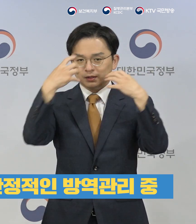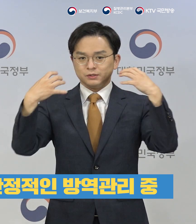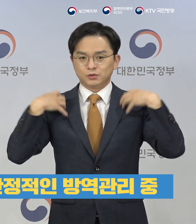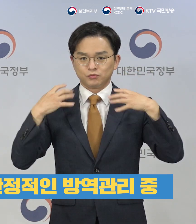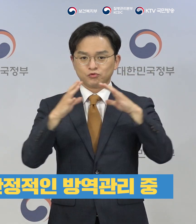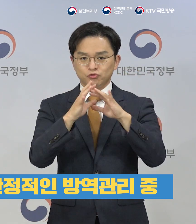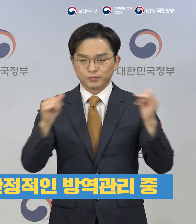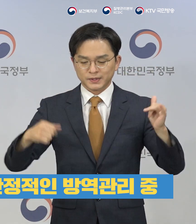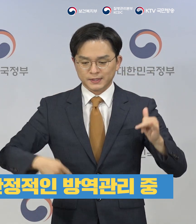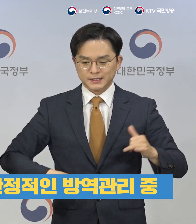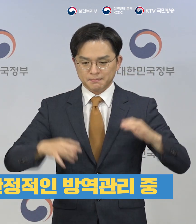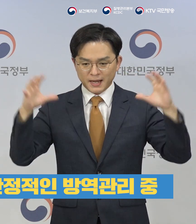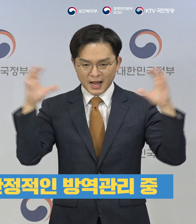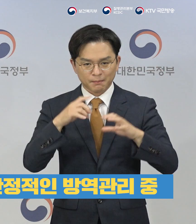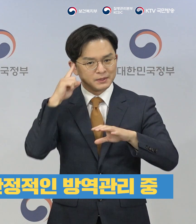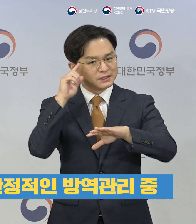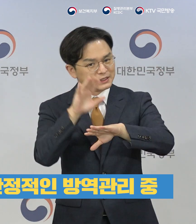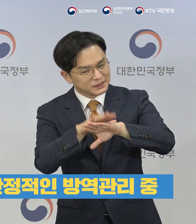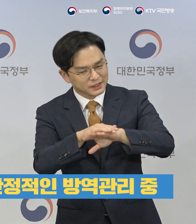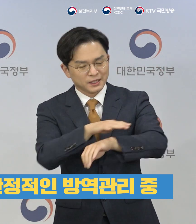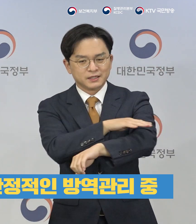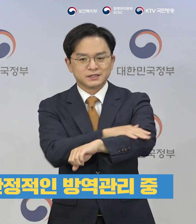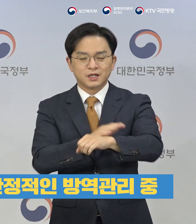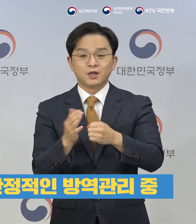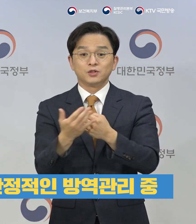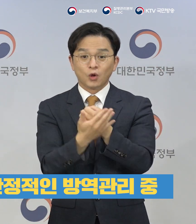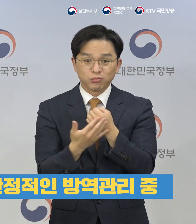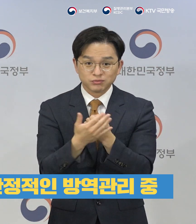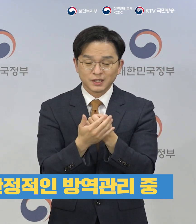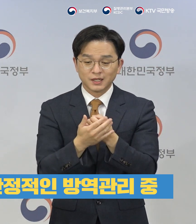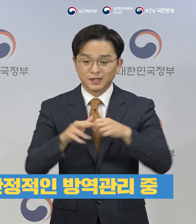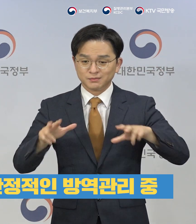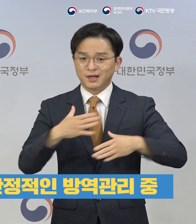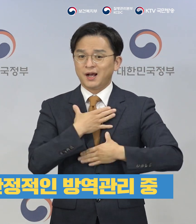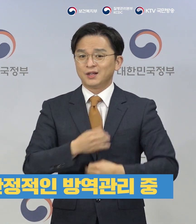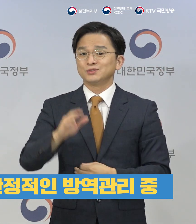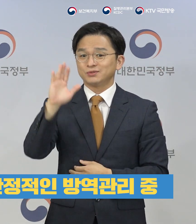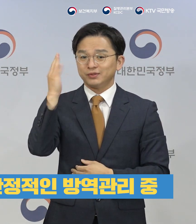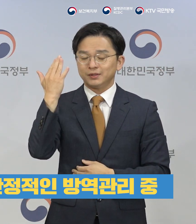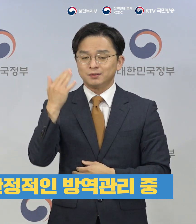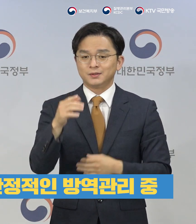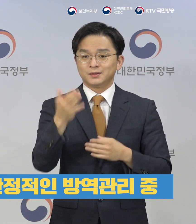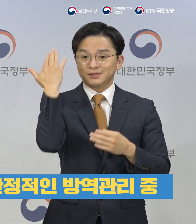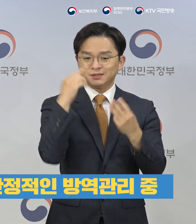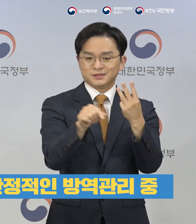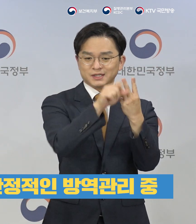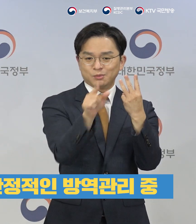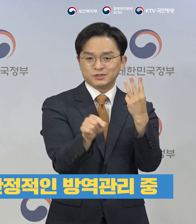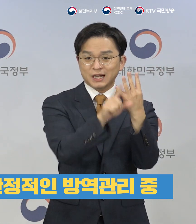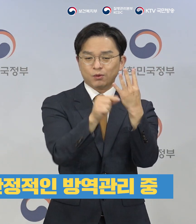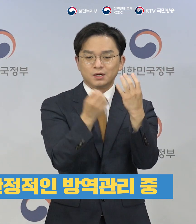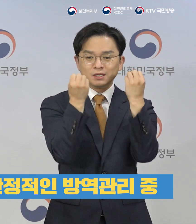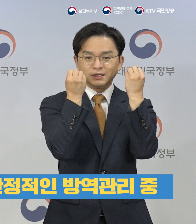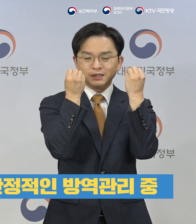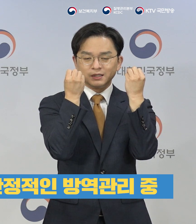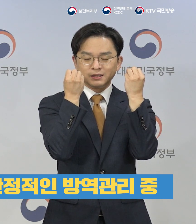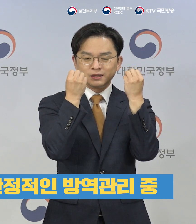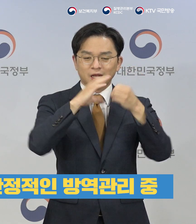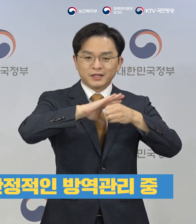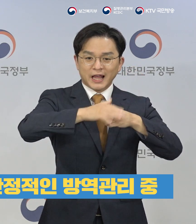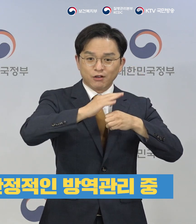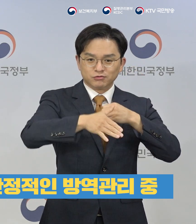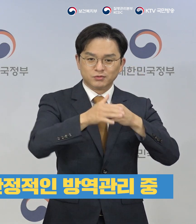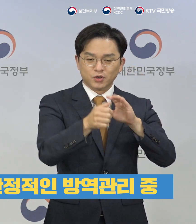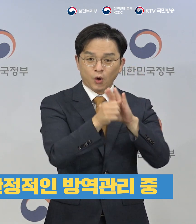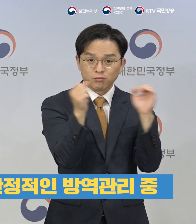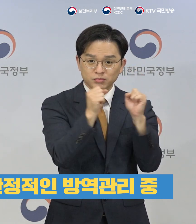슬기롭게 위기를 헤쳐나가며 오늘의 안정적인 방역관리 상황을 이루어내고 있습니다. 3, 4월의 대구